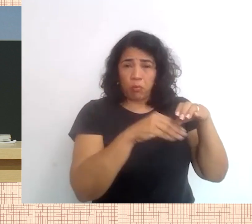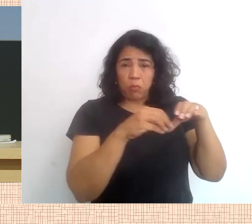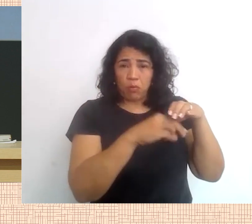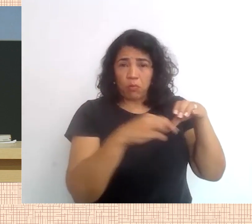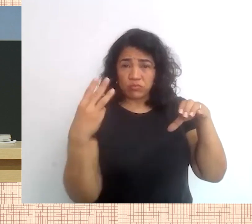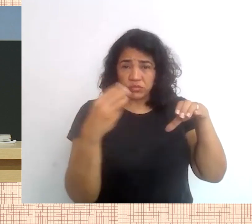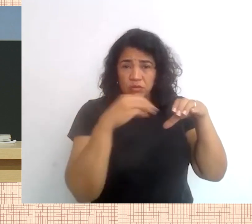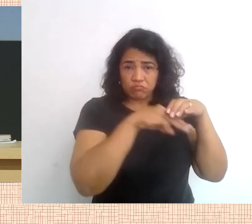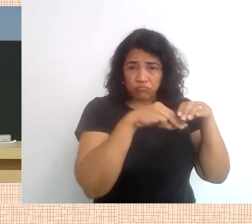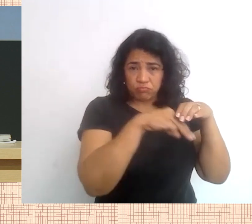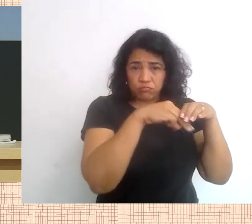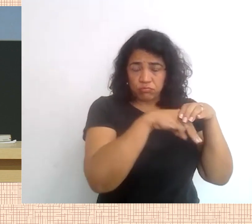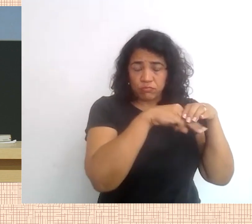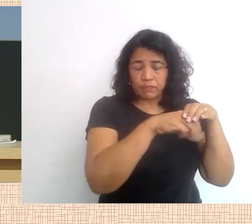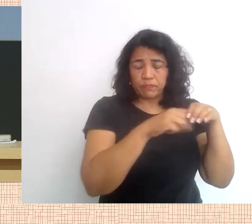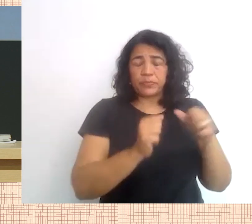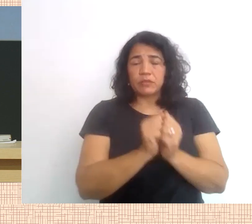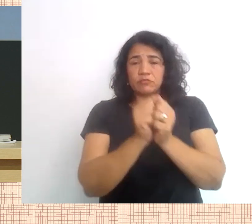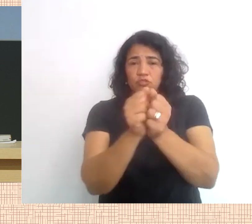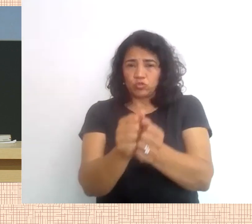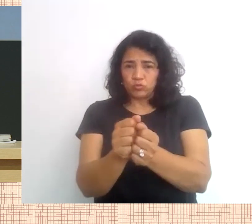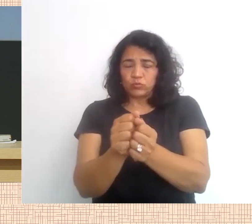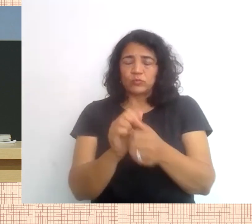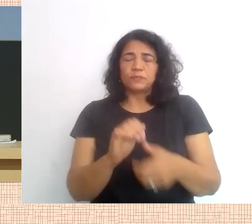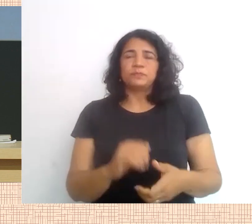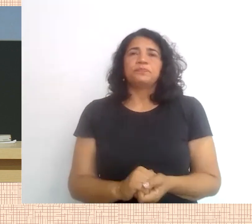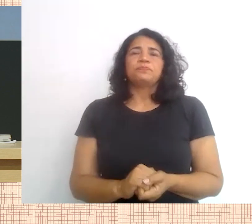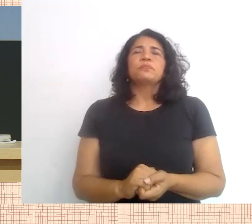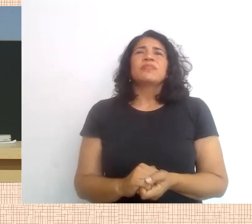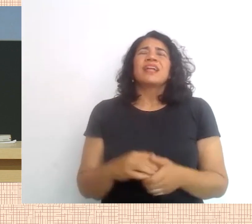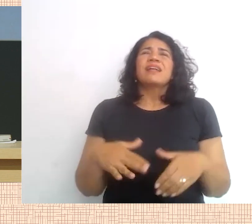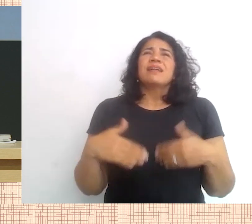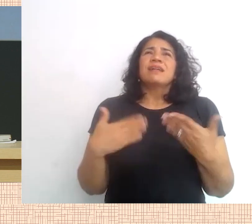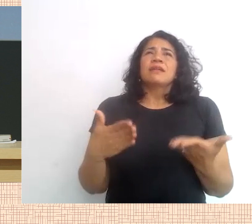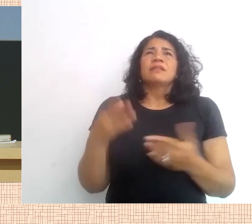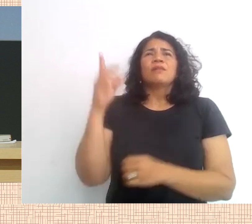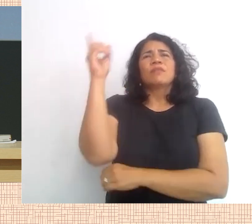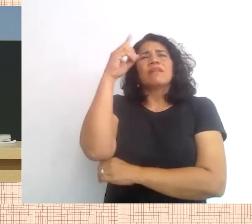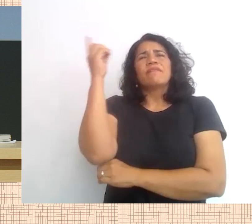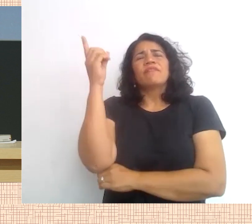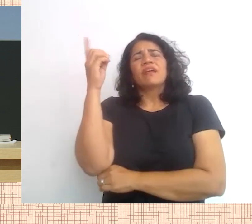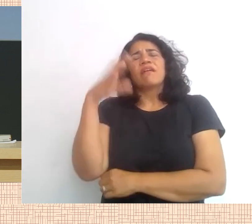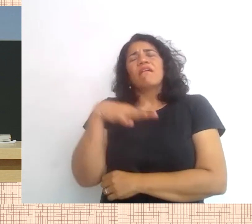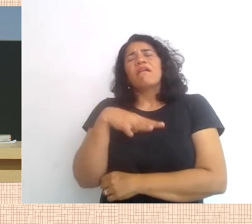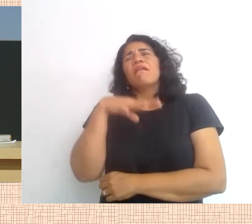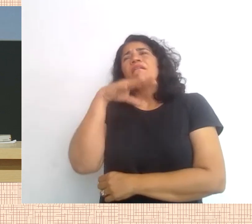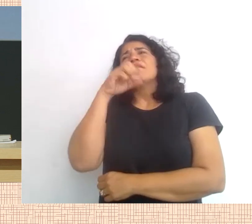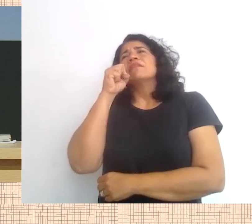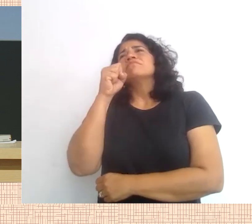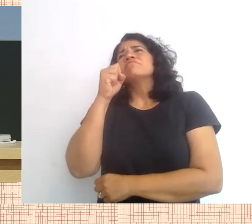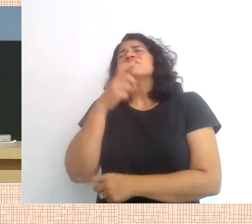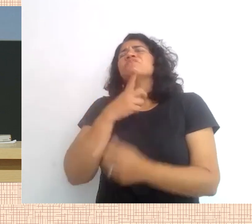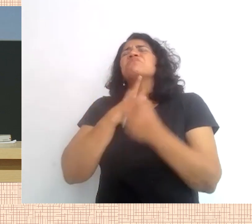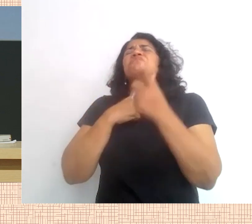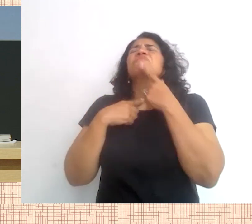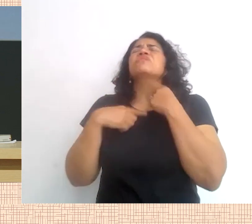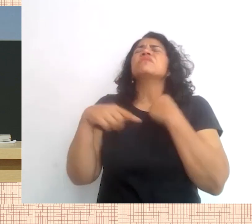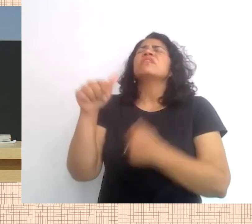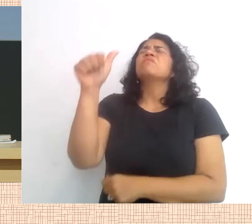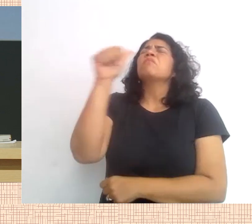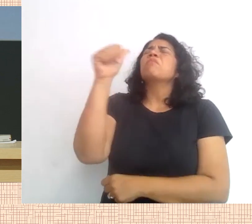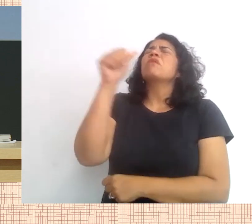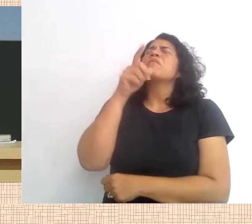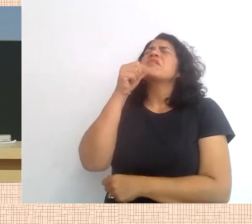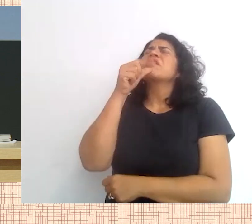que está ali junto à porta de Belém. Só que hoje a guarnição dos filisteus está lá. Não